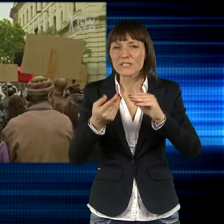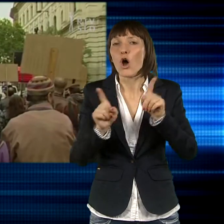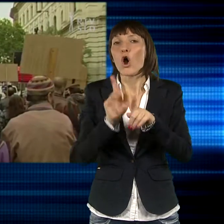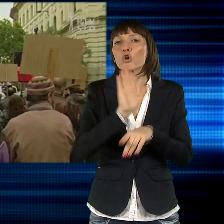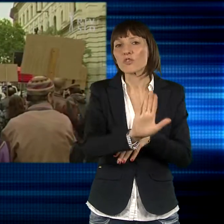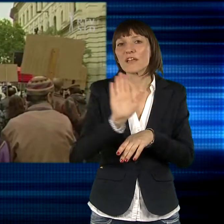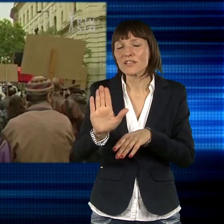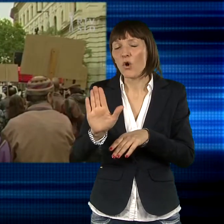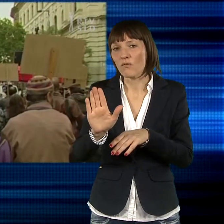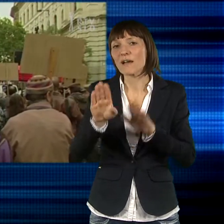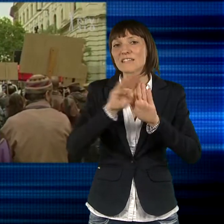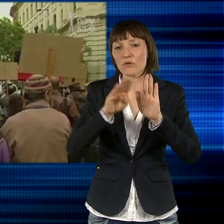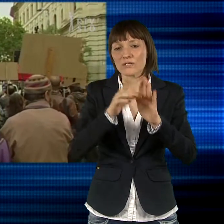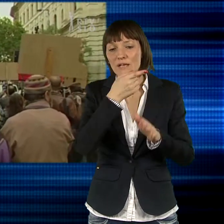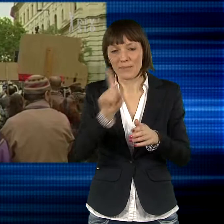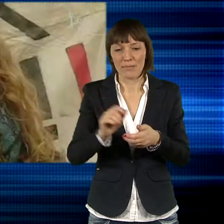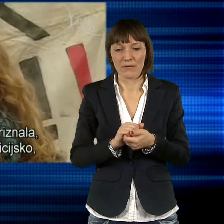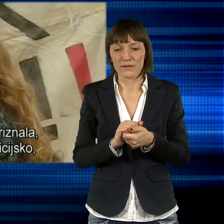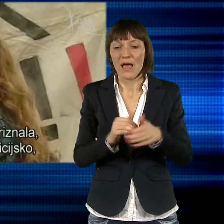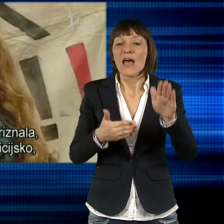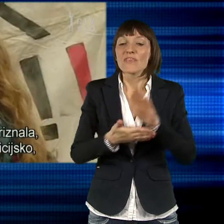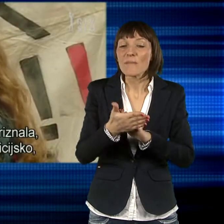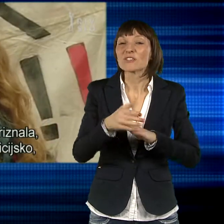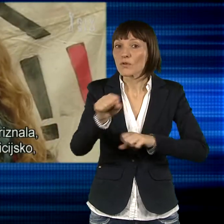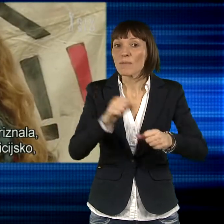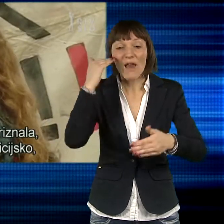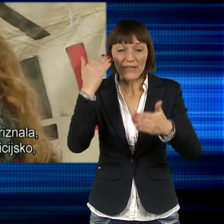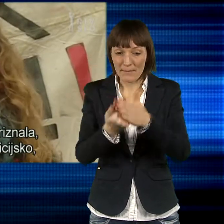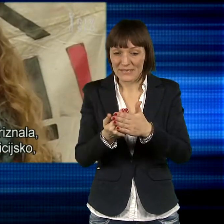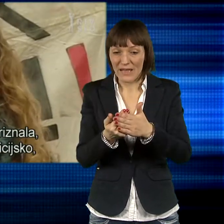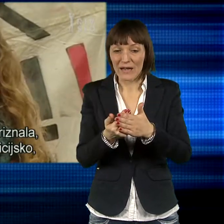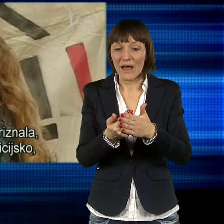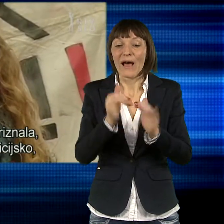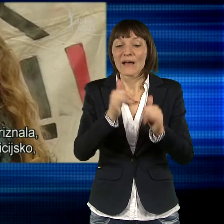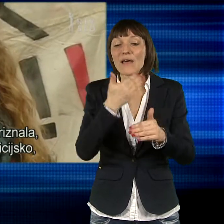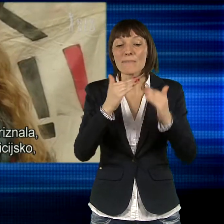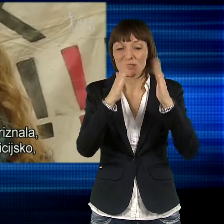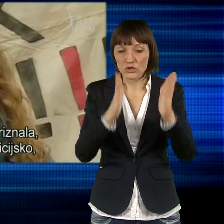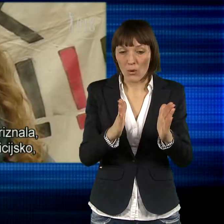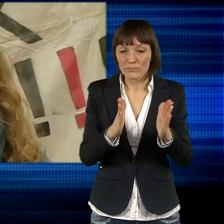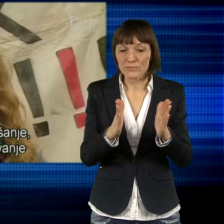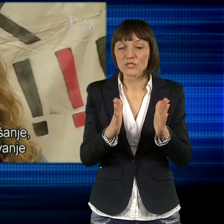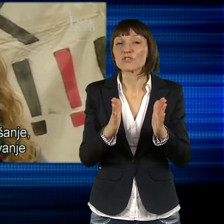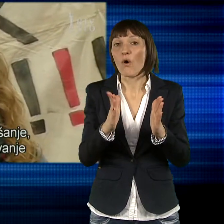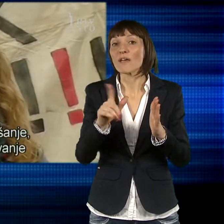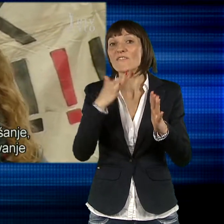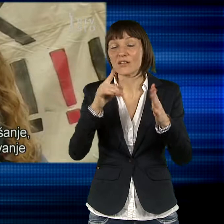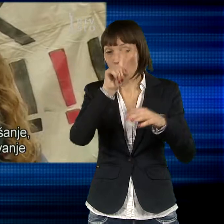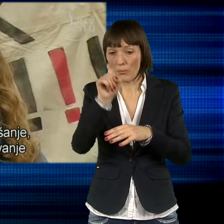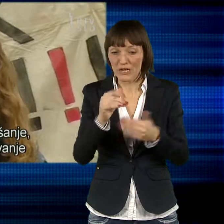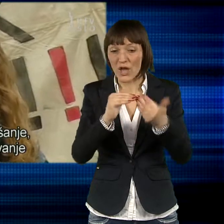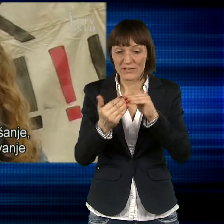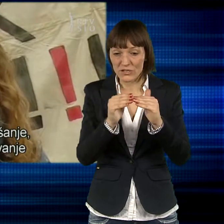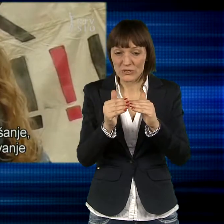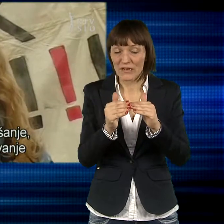zapletene, kot je njihova zakonska prepoved. Kormány nem belátta, hogy a hajléktalanság nem rendészeti, hanem szociális kérdés, hanem